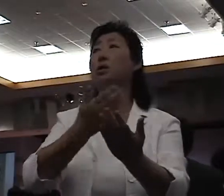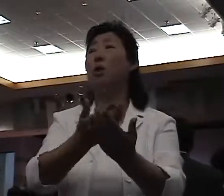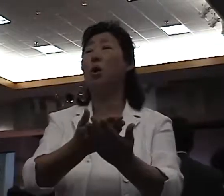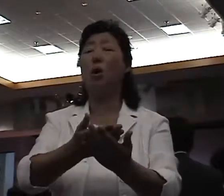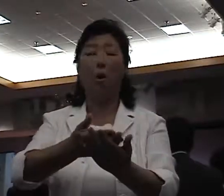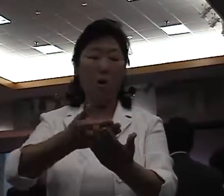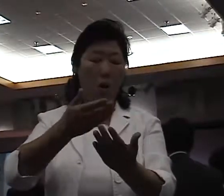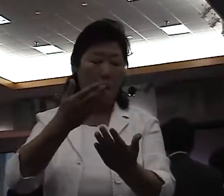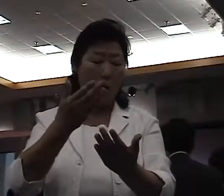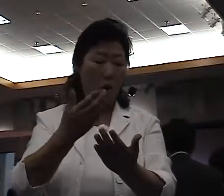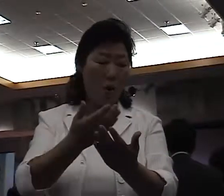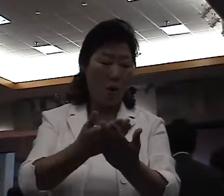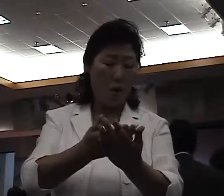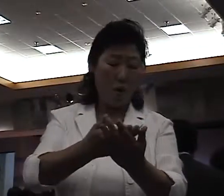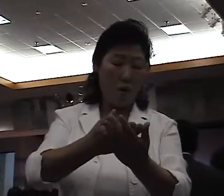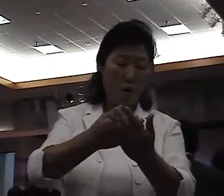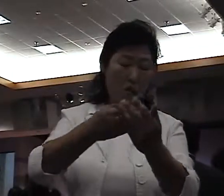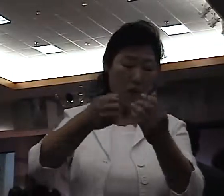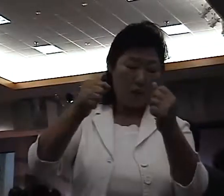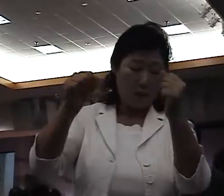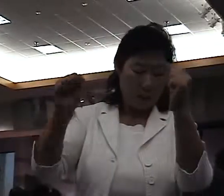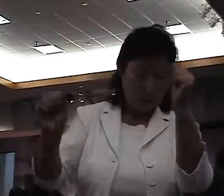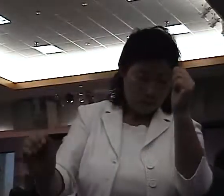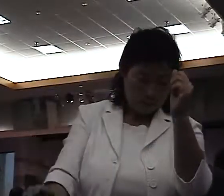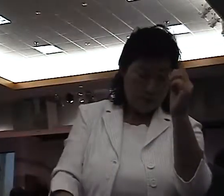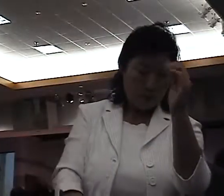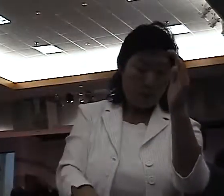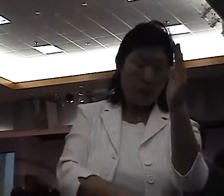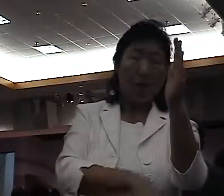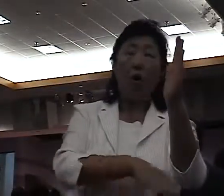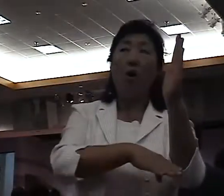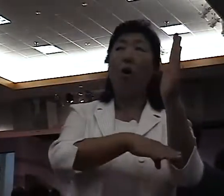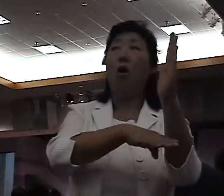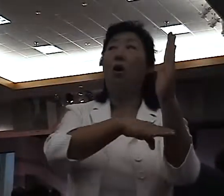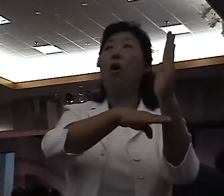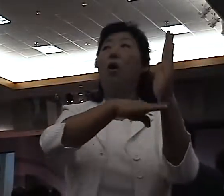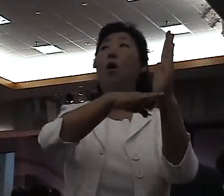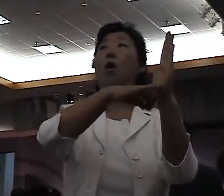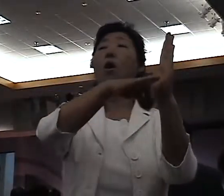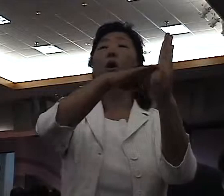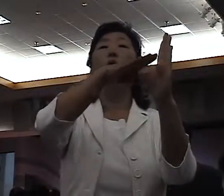살피소서.